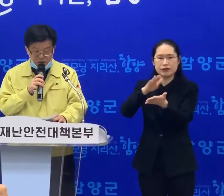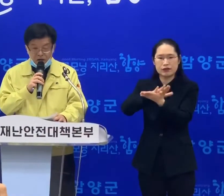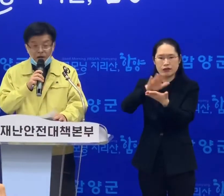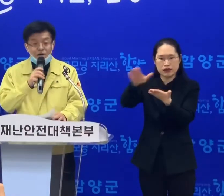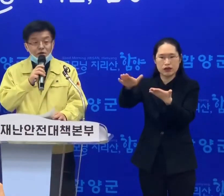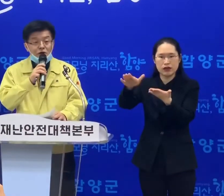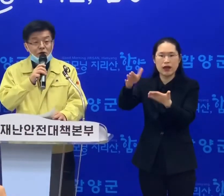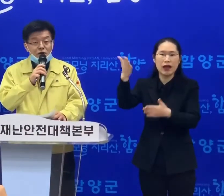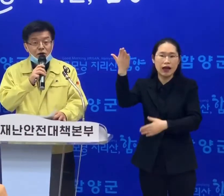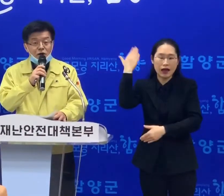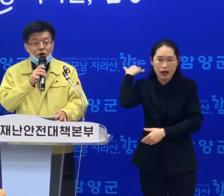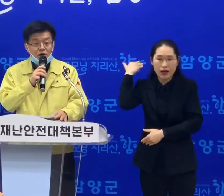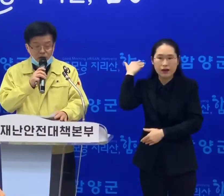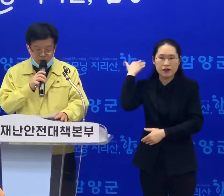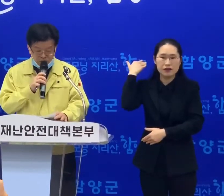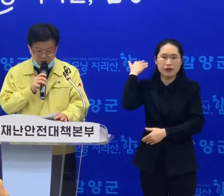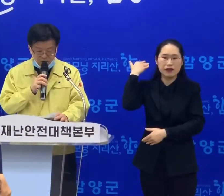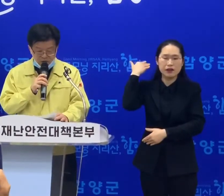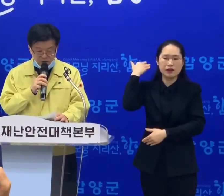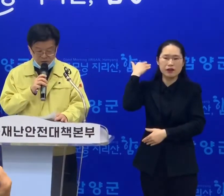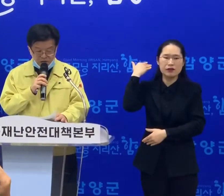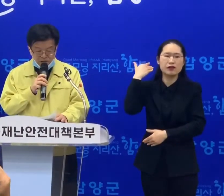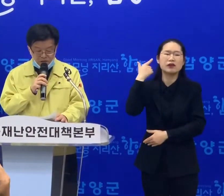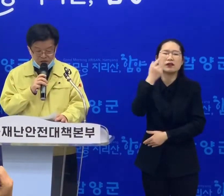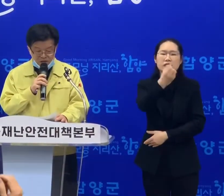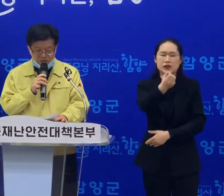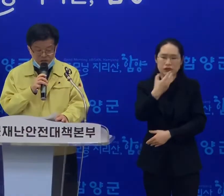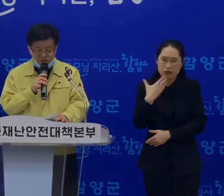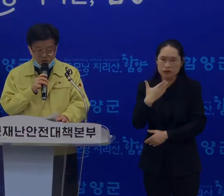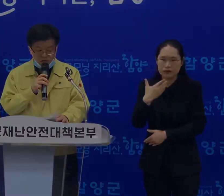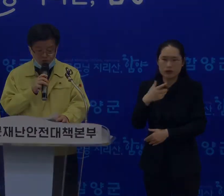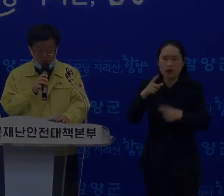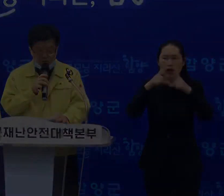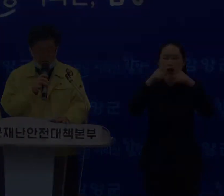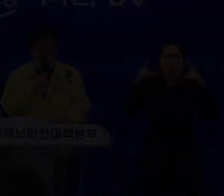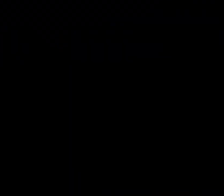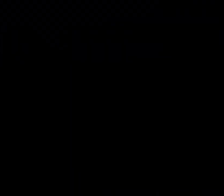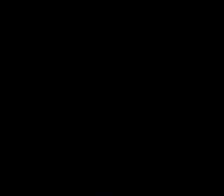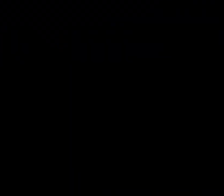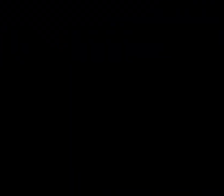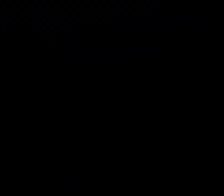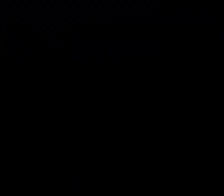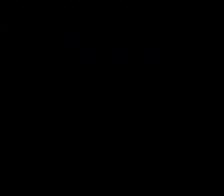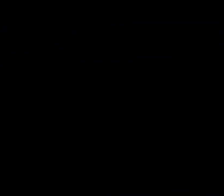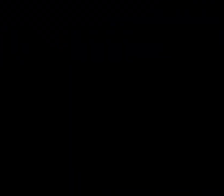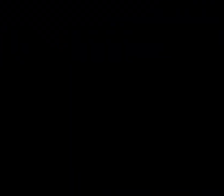되어 있고요. 아까 한 기자님께서 말씀하신 이 마스크 구매 이력지